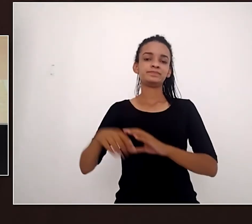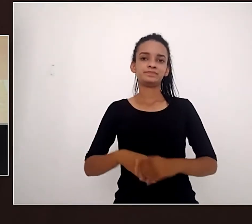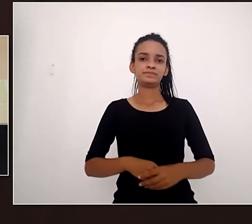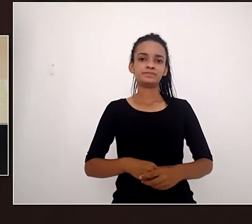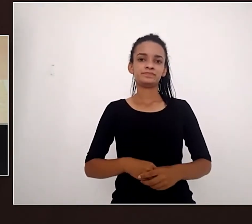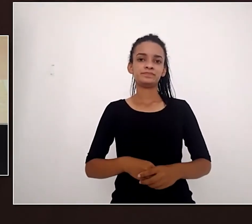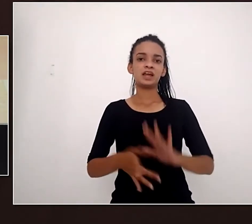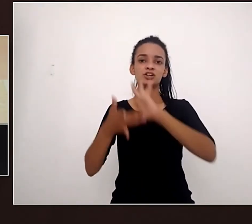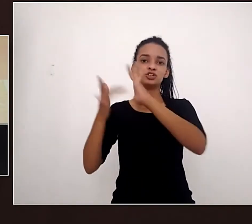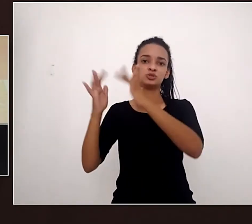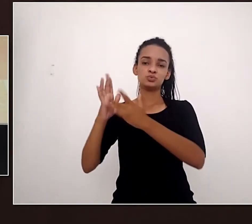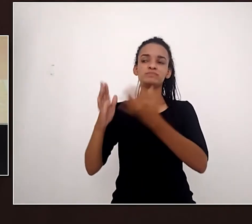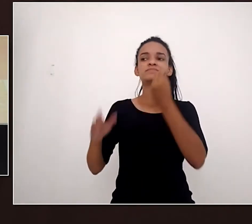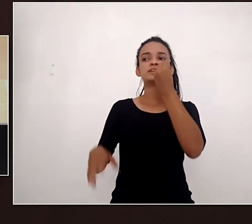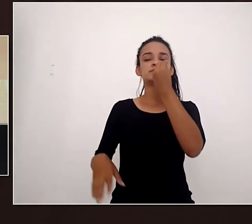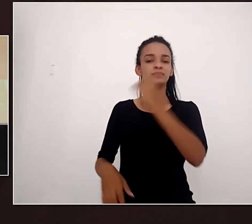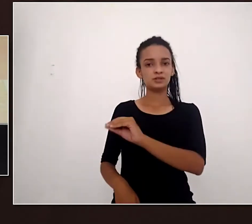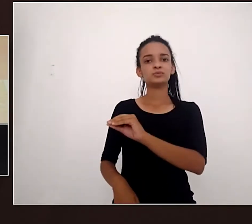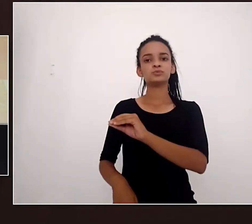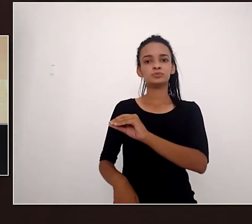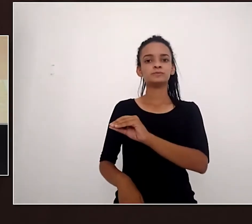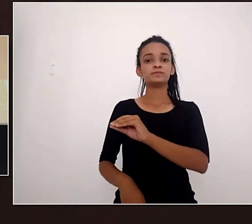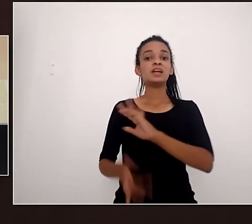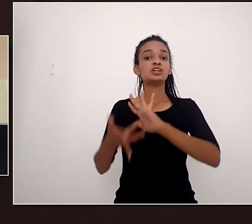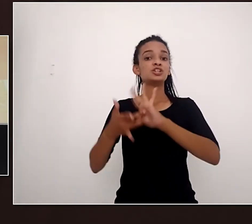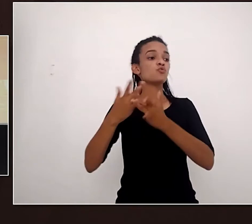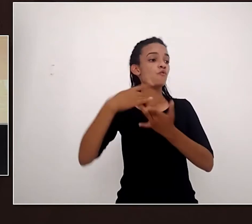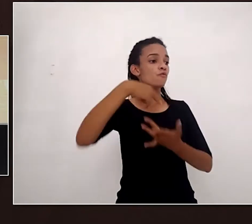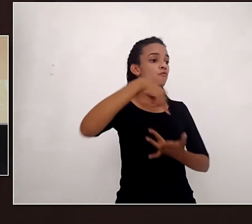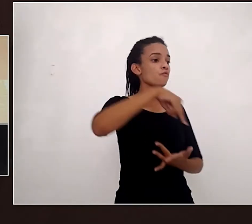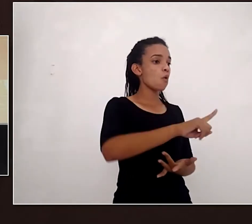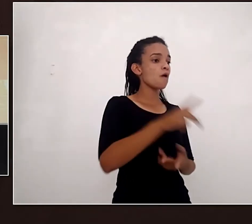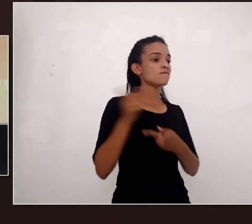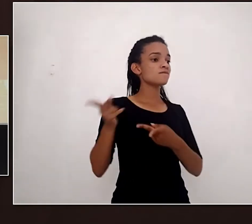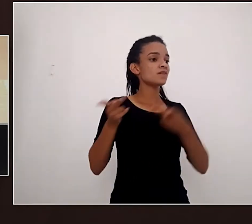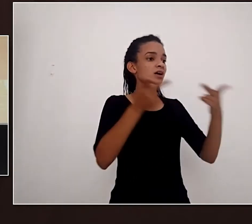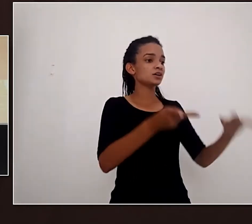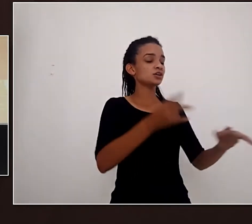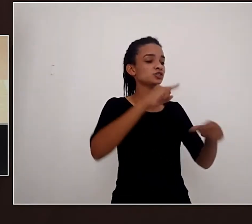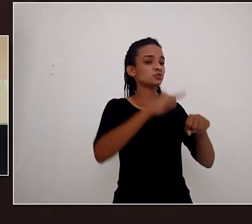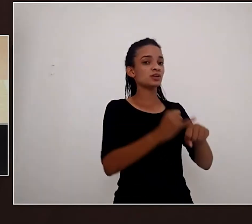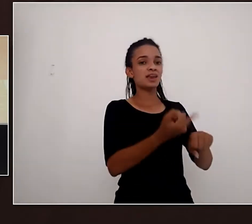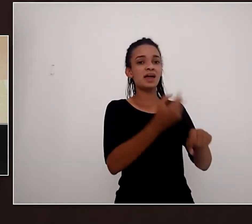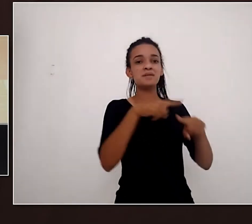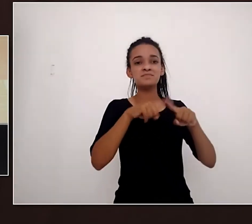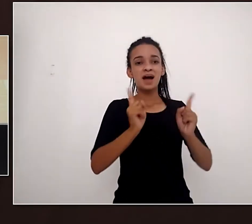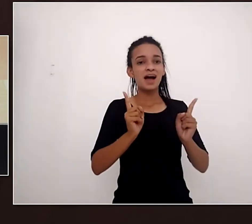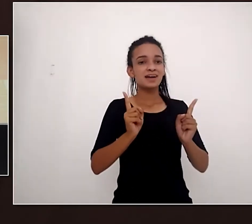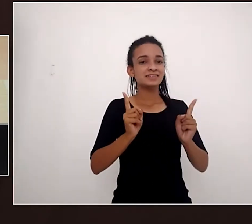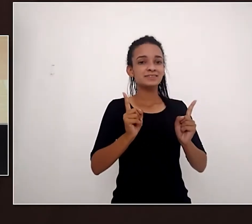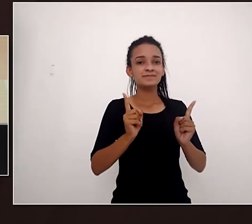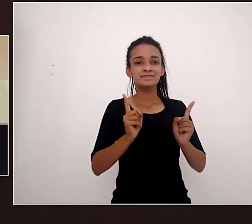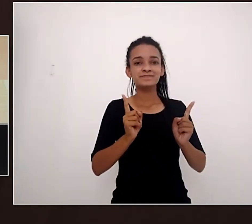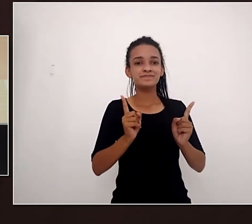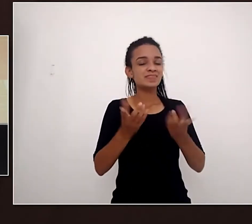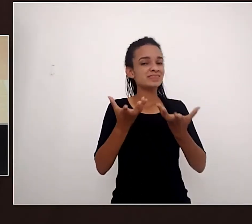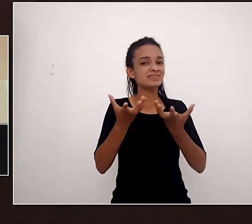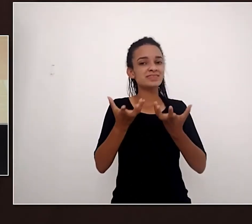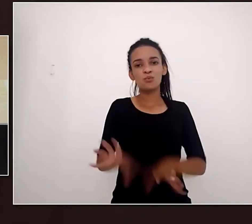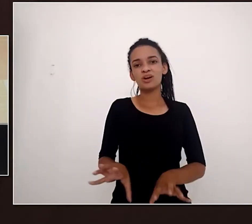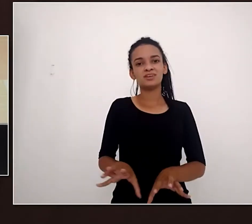visitou Jerusalém, mas, né, Jerusalém não o reconheceu. Isso está em Mateus 24,